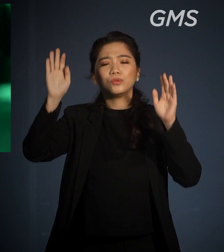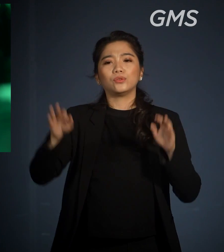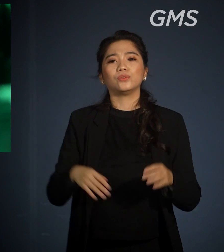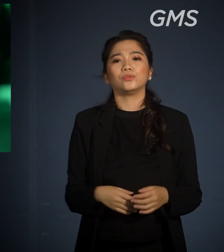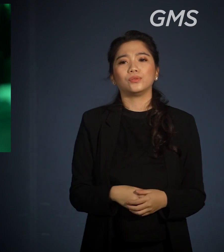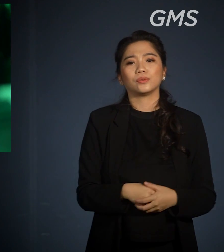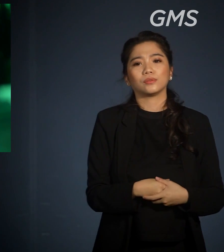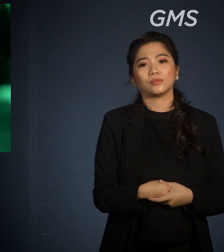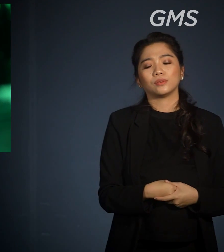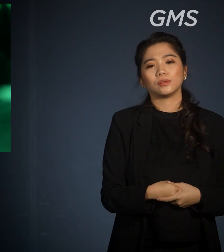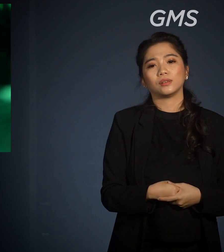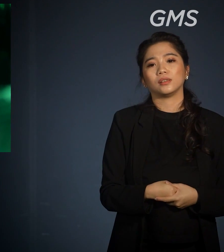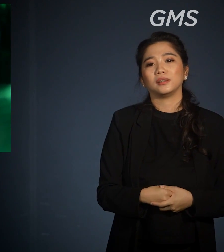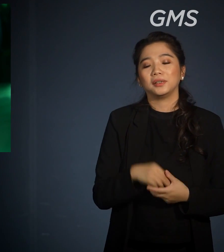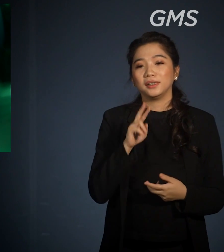urapanmu,